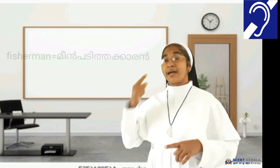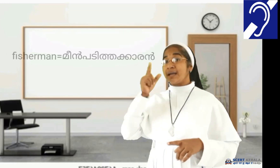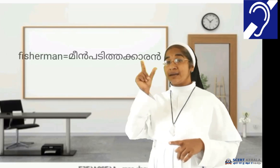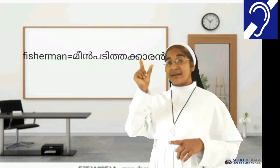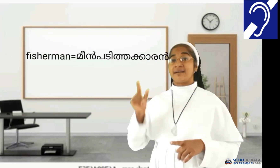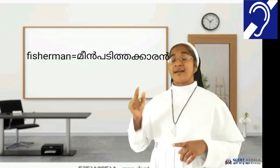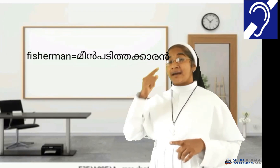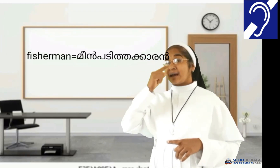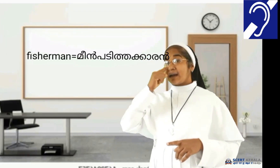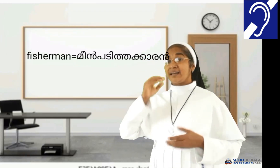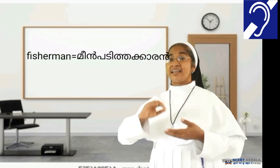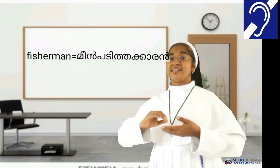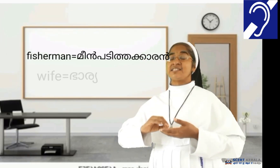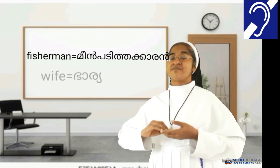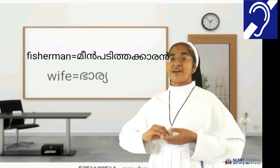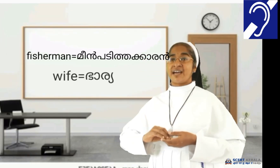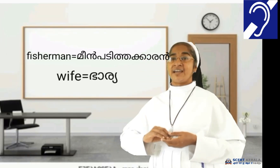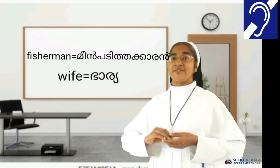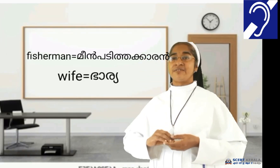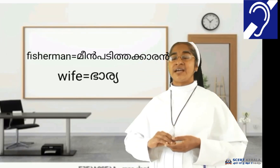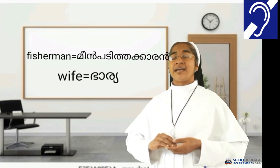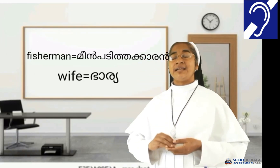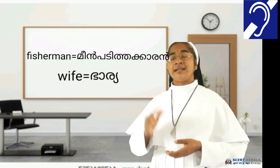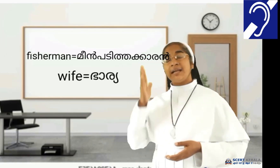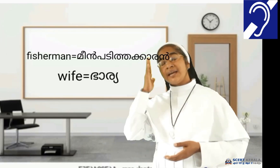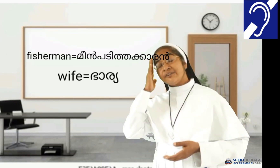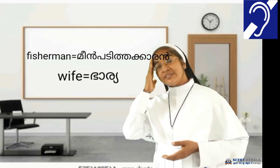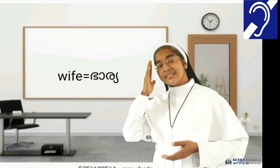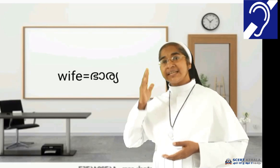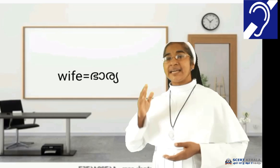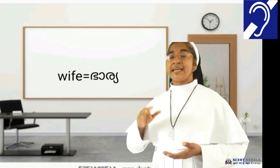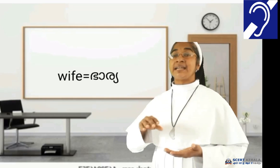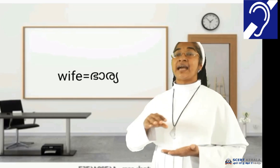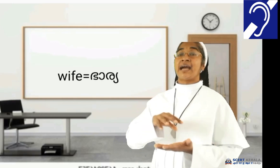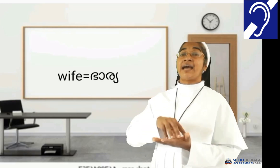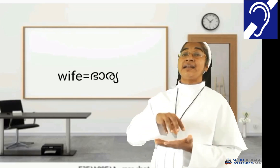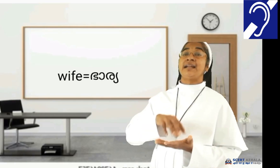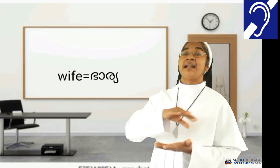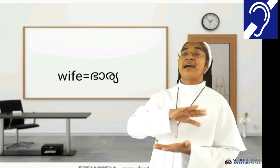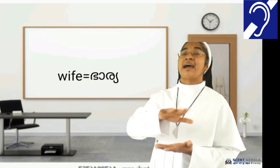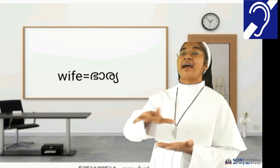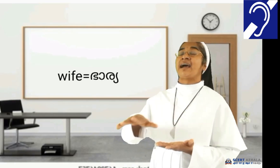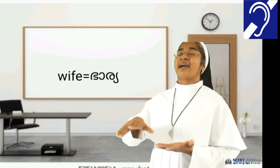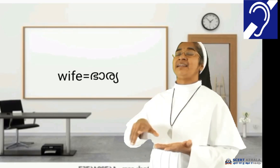ഫിഷർമാൻ ആൻഡ് ഹിസ് വൈഫ് ലിവ്ഡ് ഇൻ ആൻ